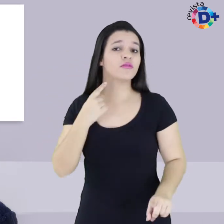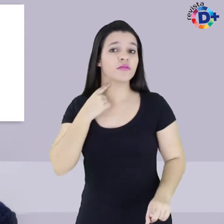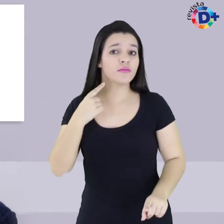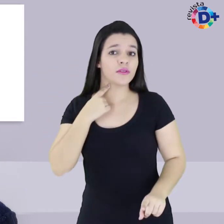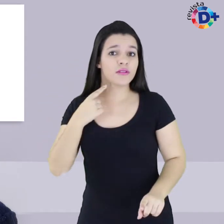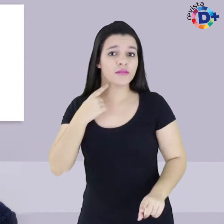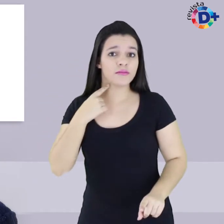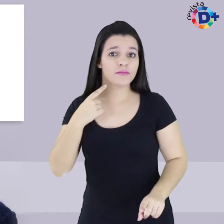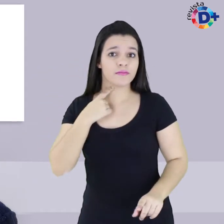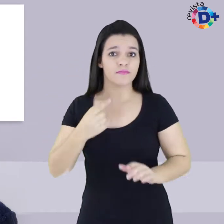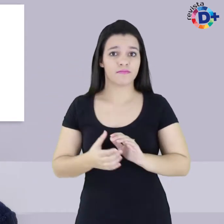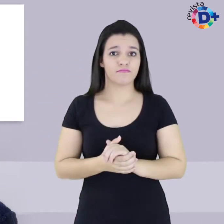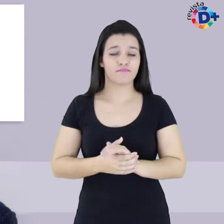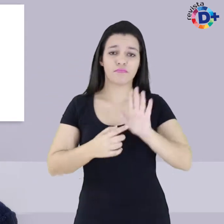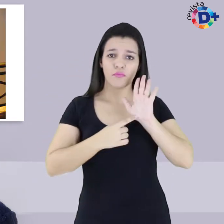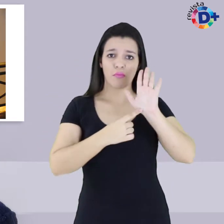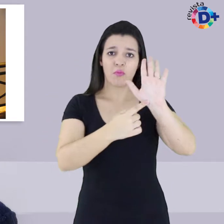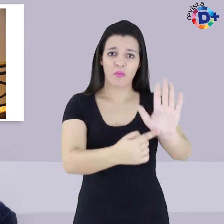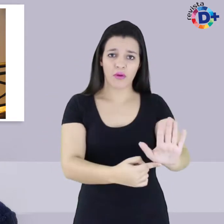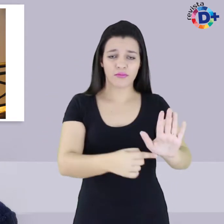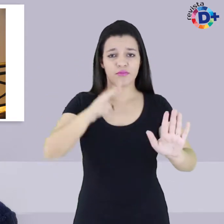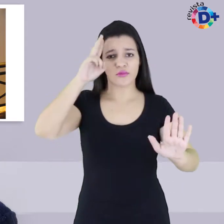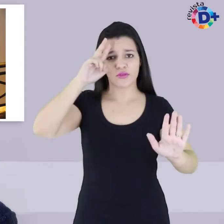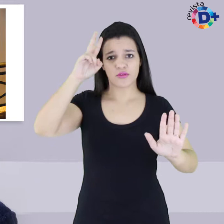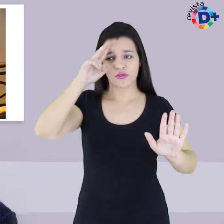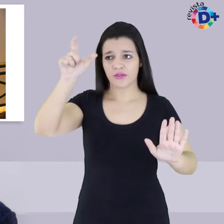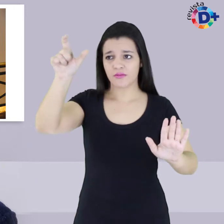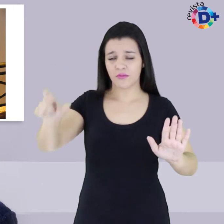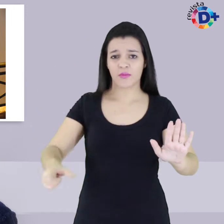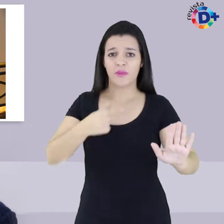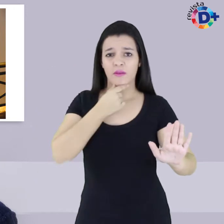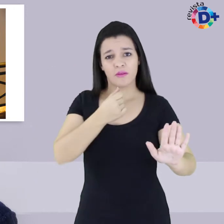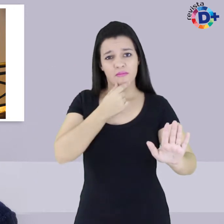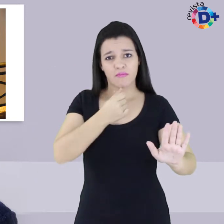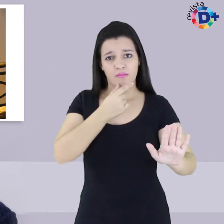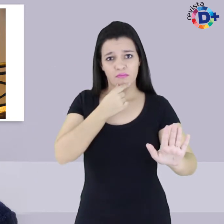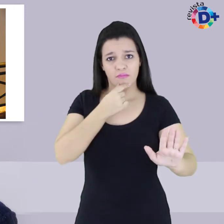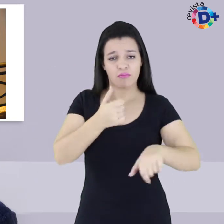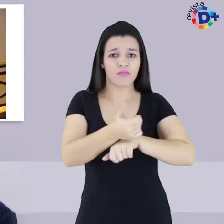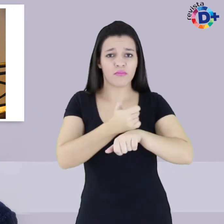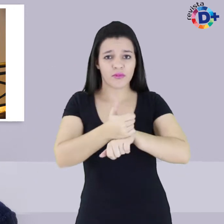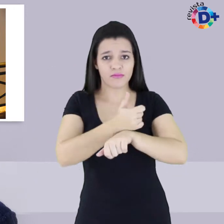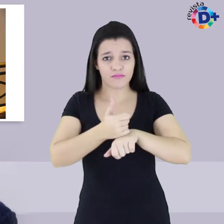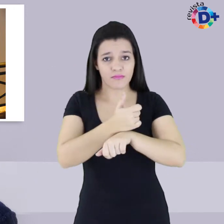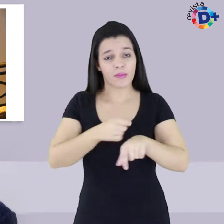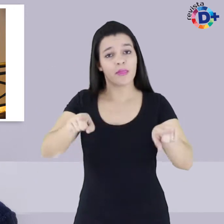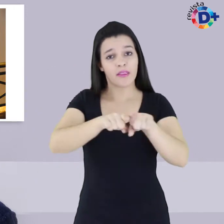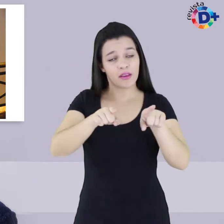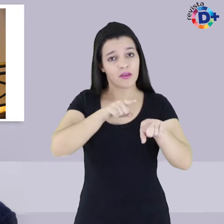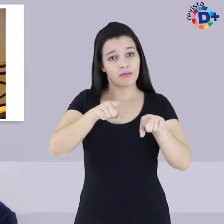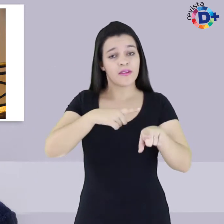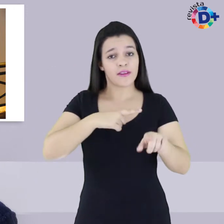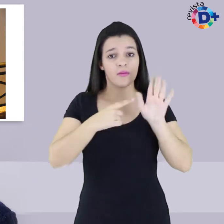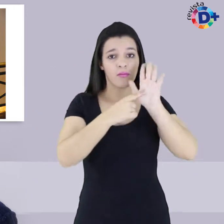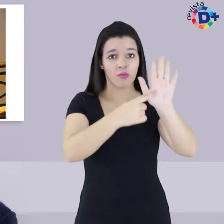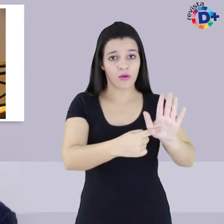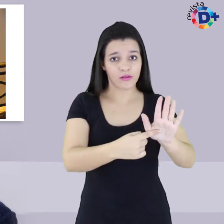A mostra sobre Tuckband também retrata trabalhos dos participantes das oficinas de arte